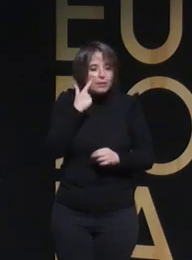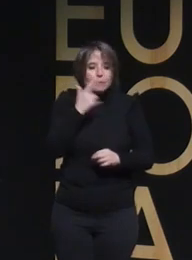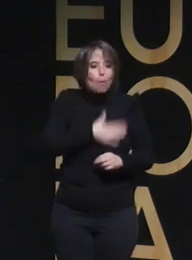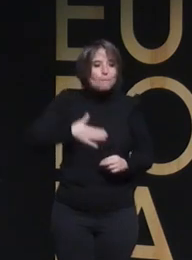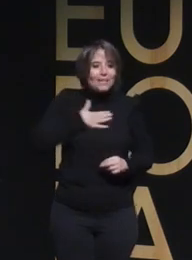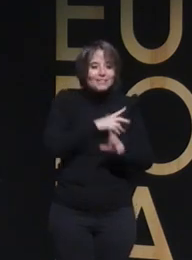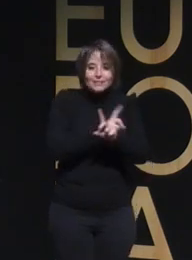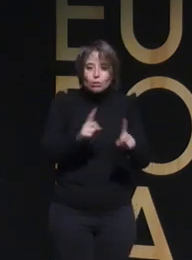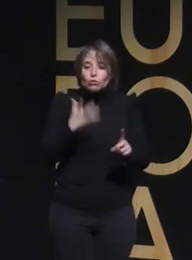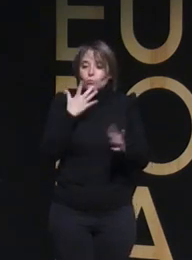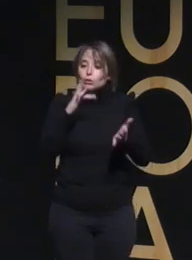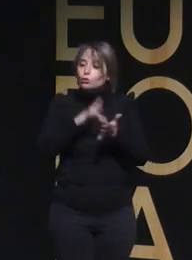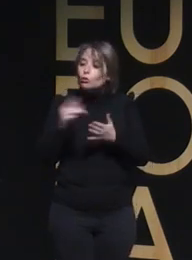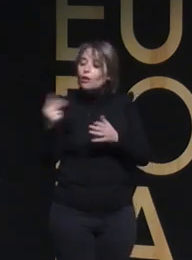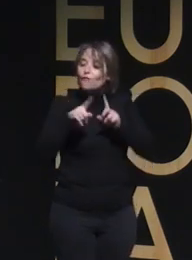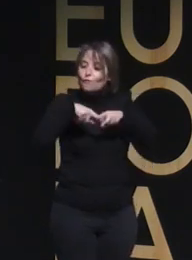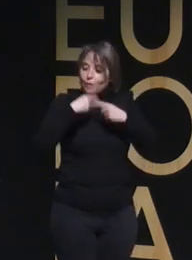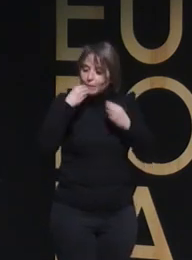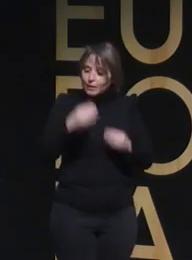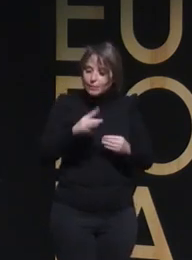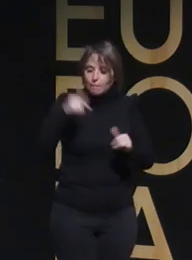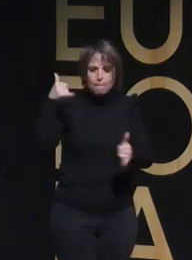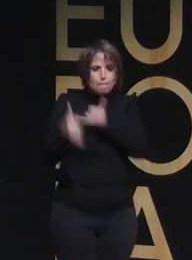En cuanto hubo buen rollo en familia, la cagó.